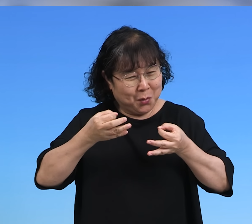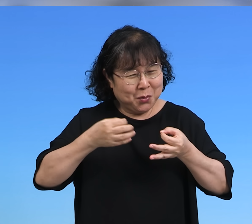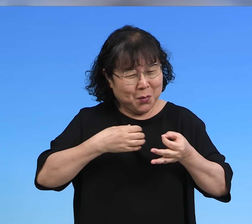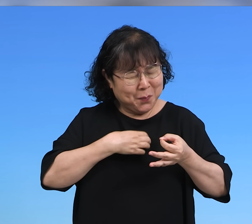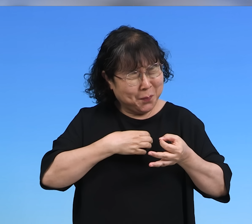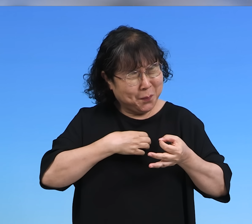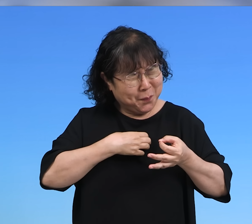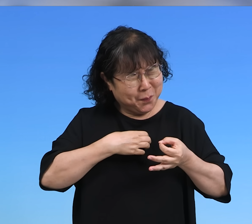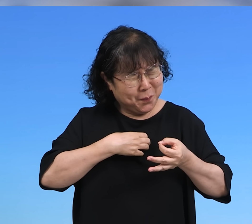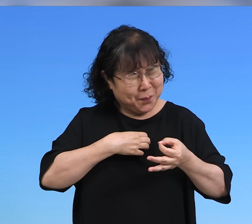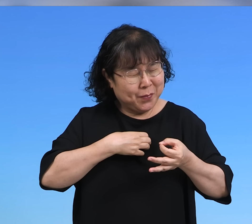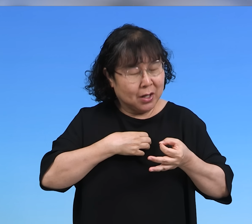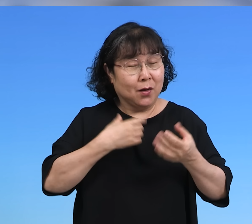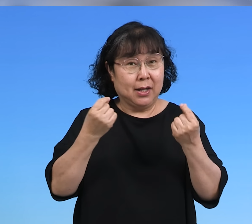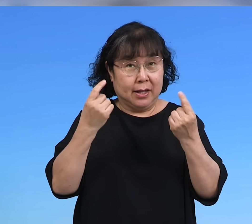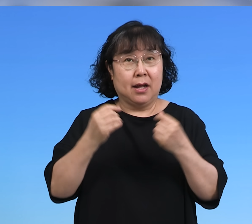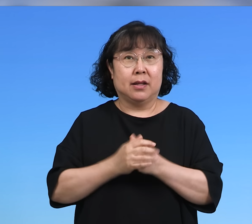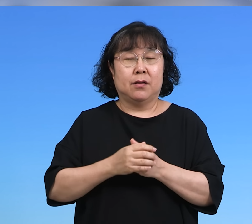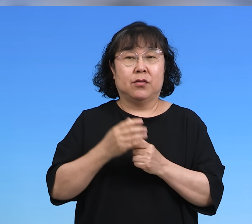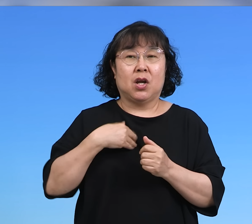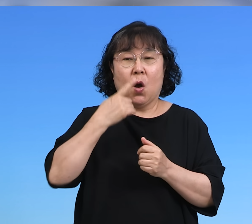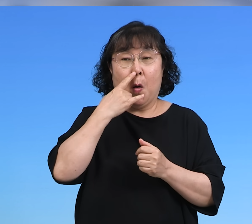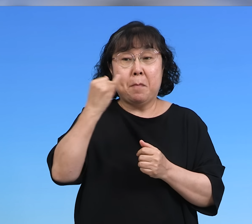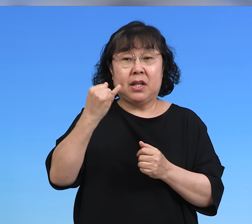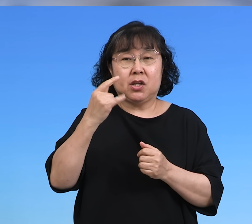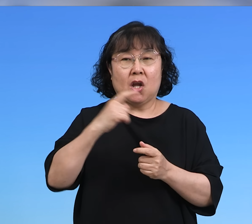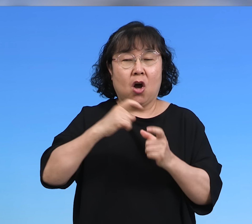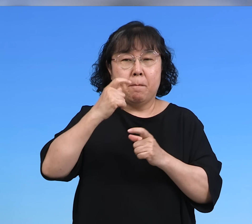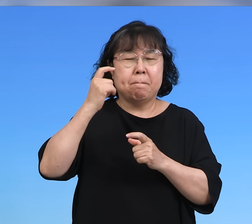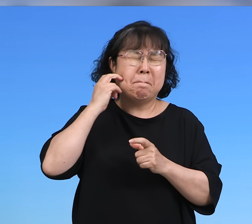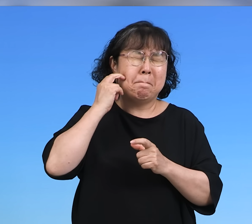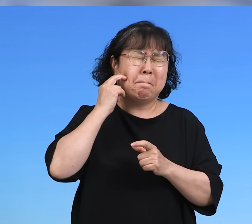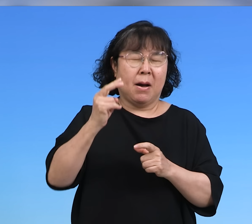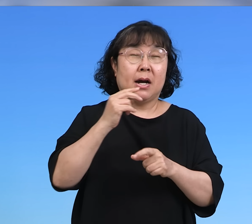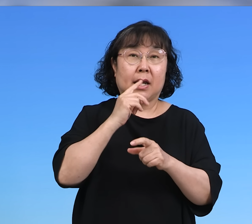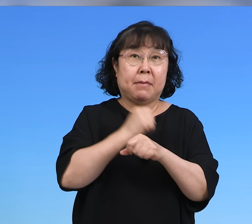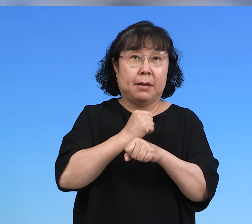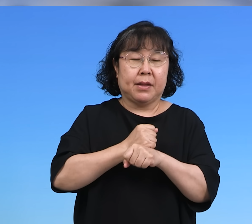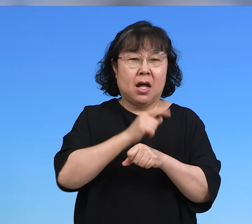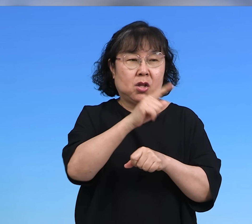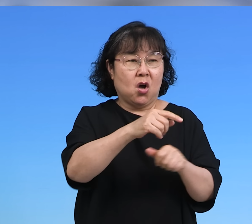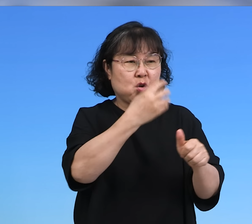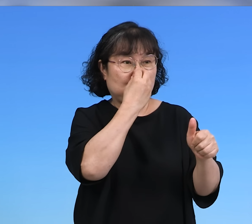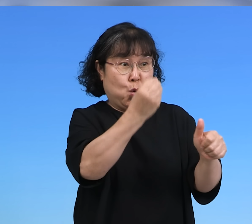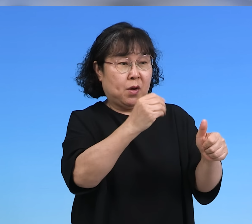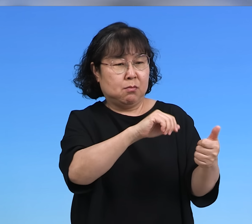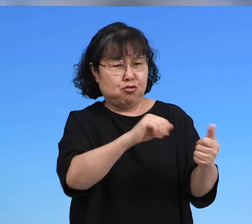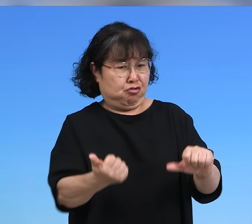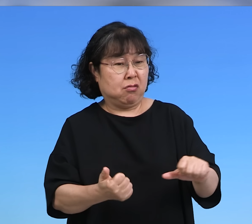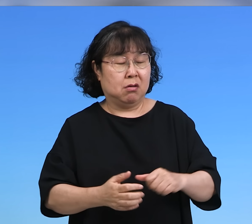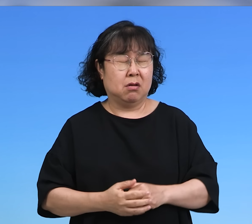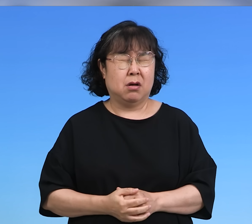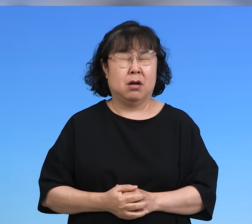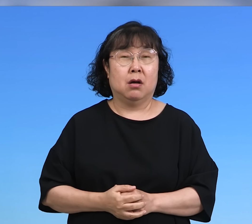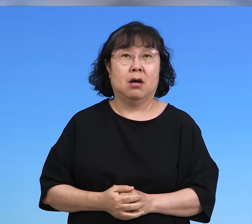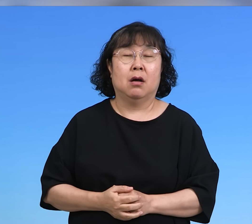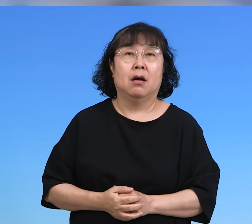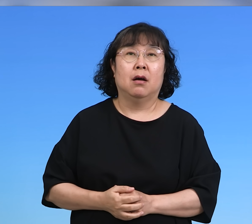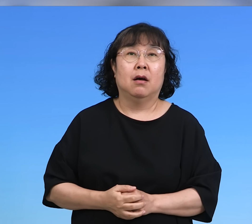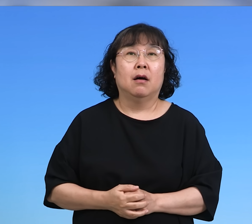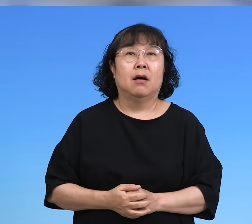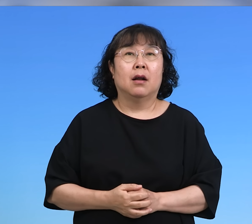목사님, 초심을 지켜야 됩니다. 어머니는 좀 더 과격하게 말씀하셨어요. 너 교만하면 죽는다. 아마